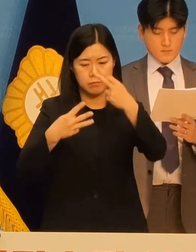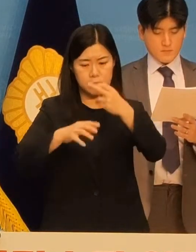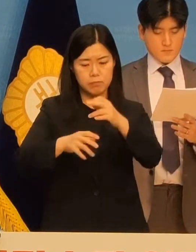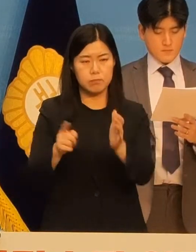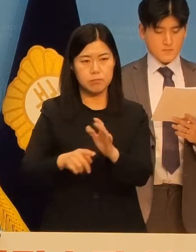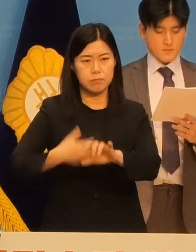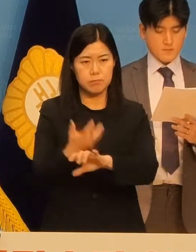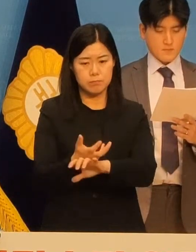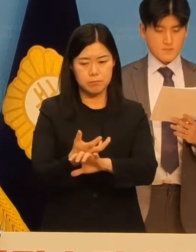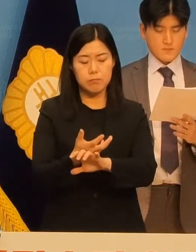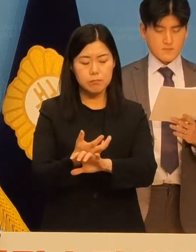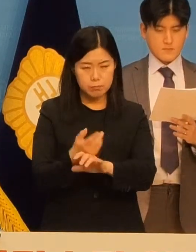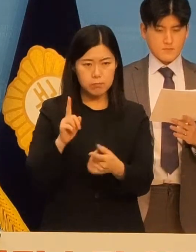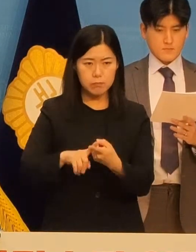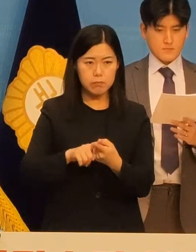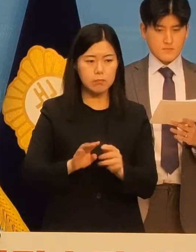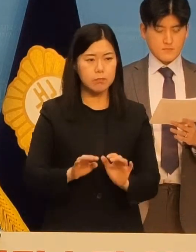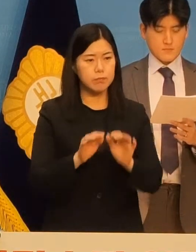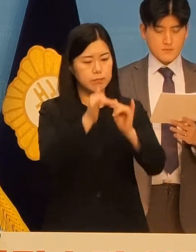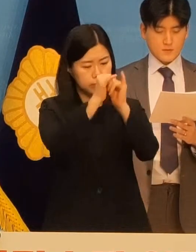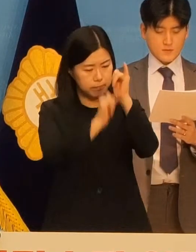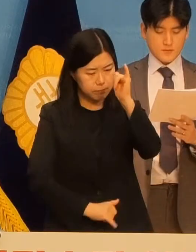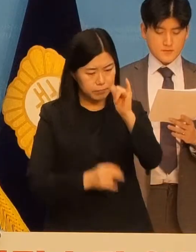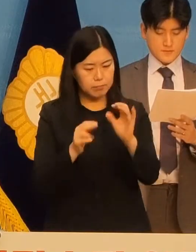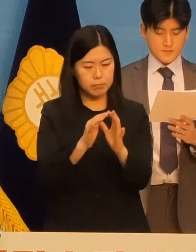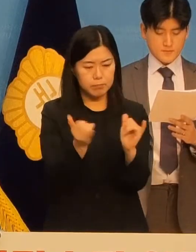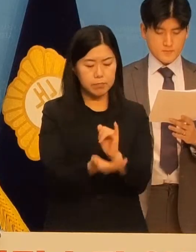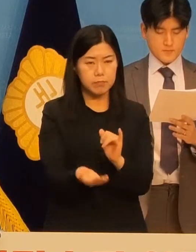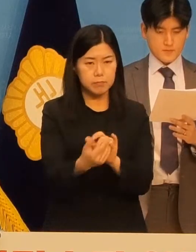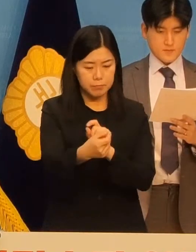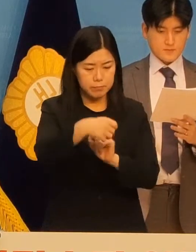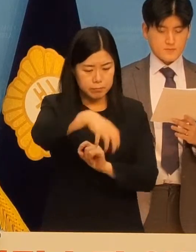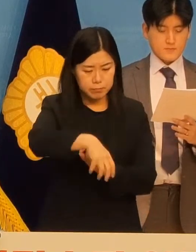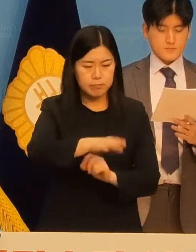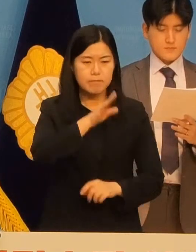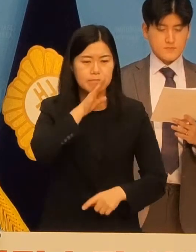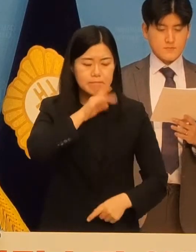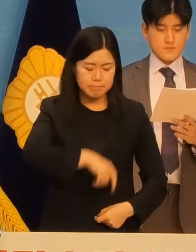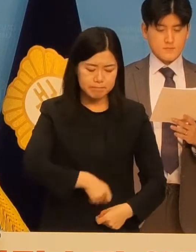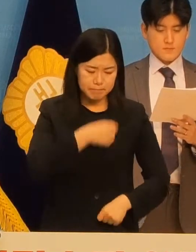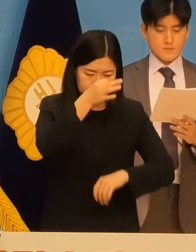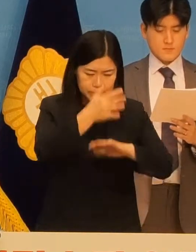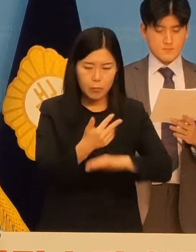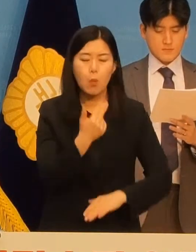의한 대해 역사와 국민 앞에 진정어린 사죄를